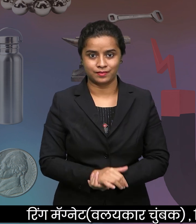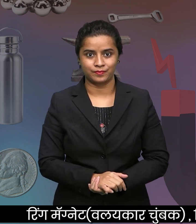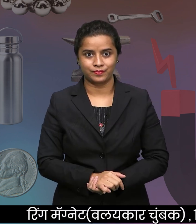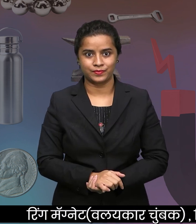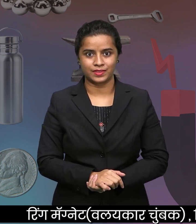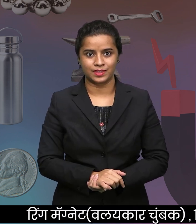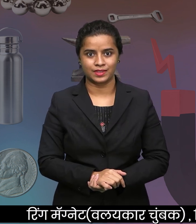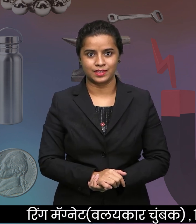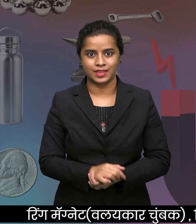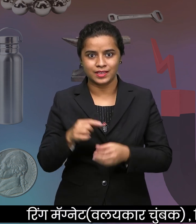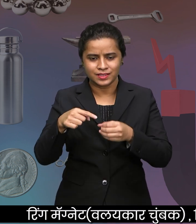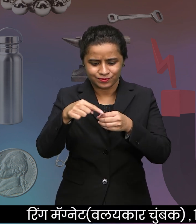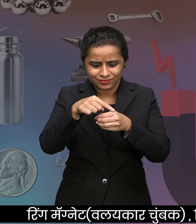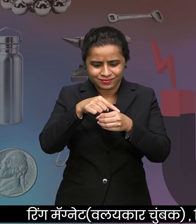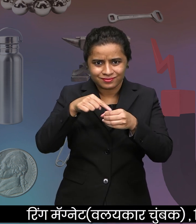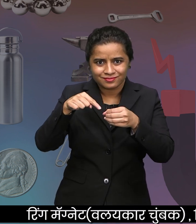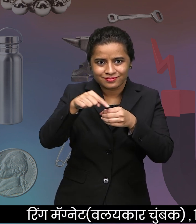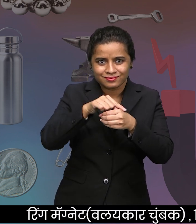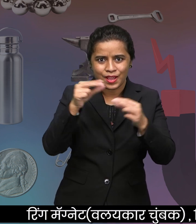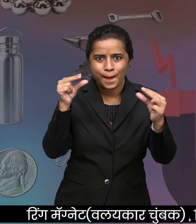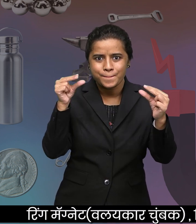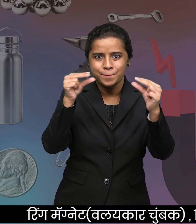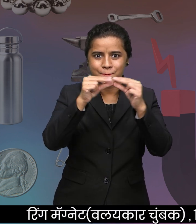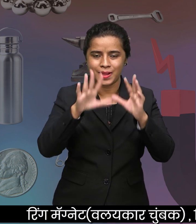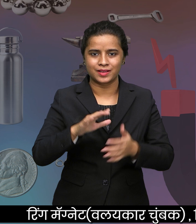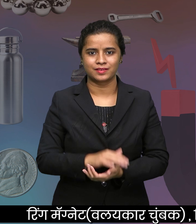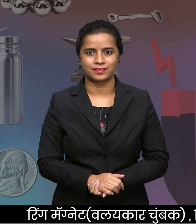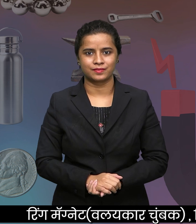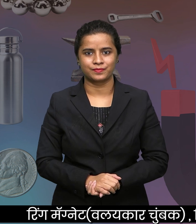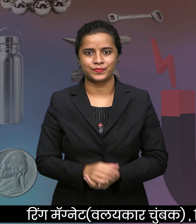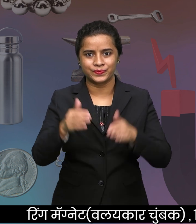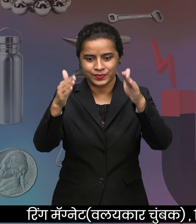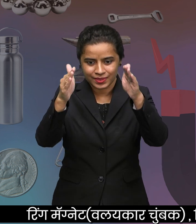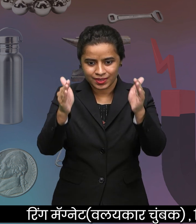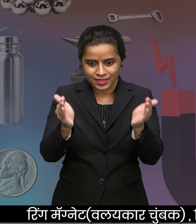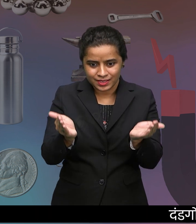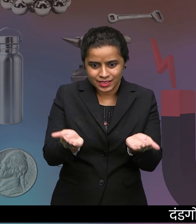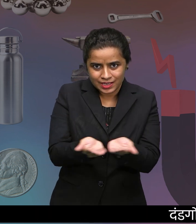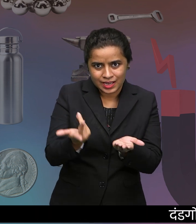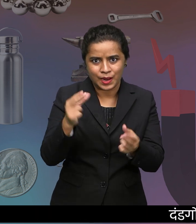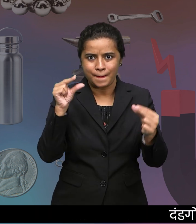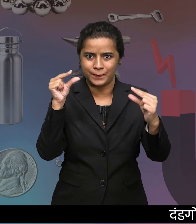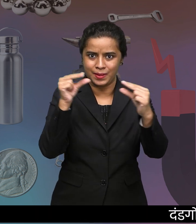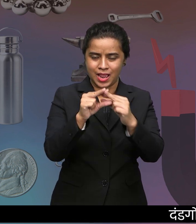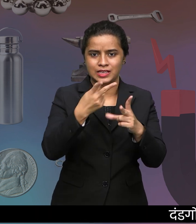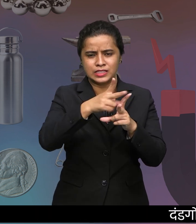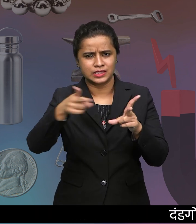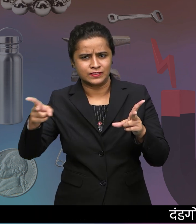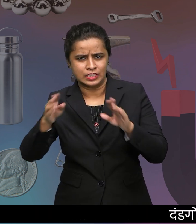रिंग मॅग्नेट, वलयकार चुंबक, डिस्क मॅग्नेट, तबकडीच्या आकाराचे चुंबक, दंडगोलाकार मॅग्नेट इत्यादी.